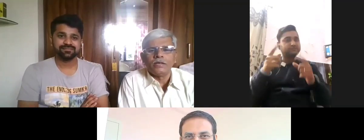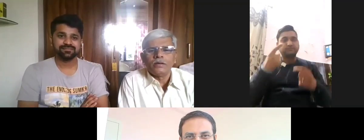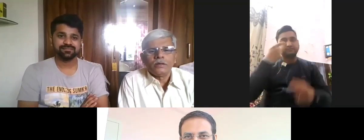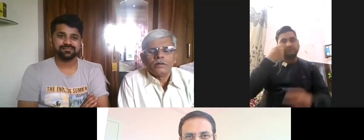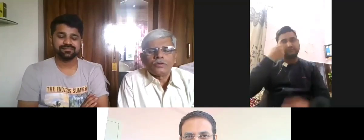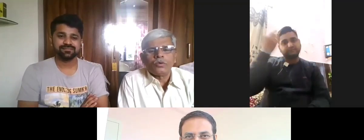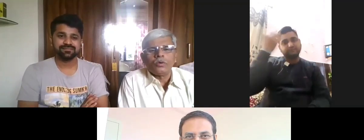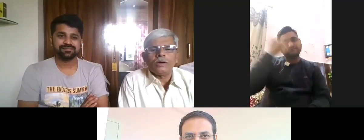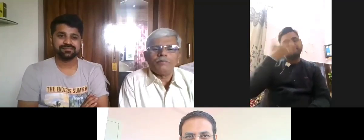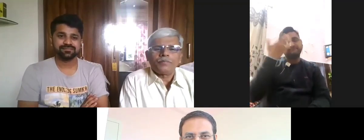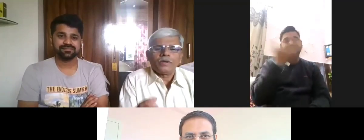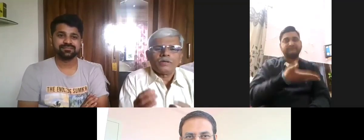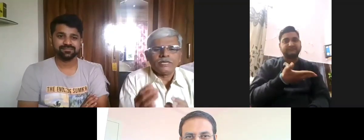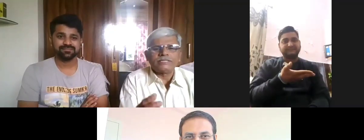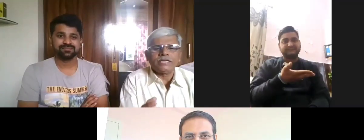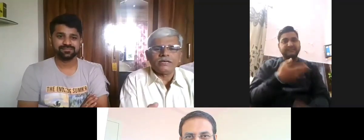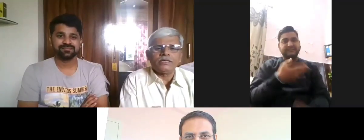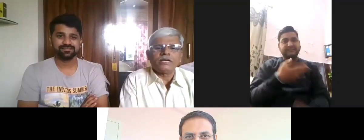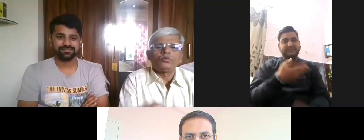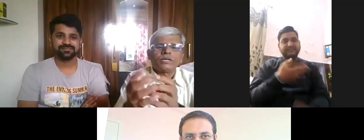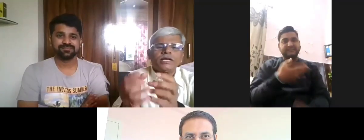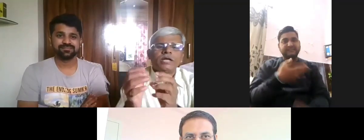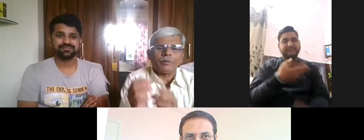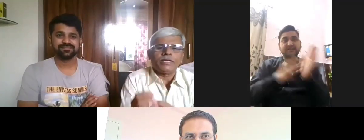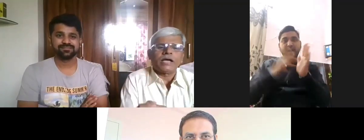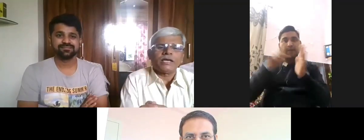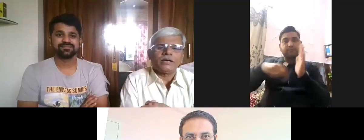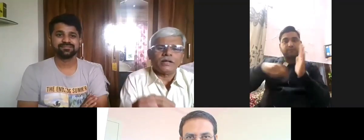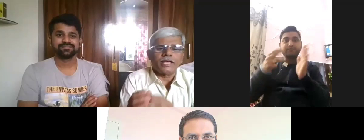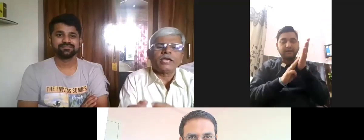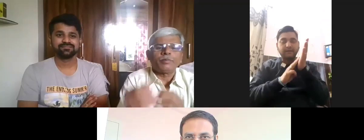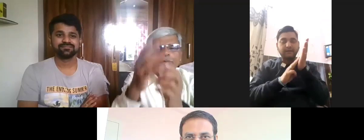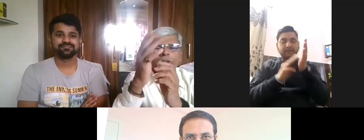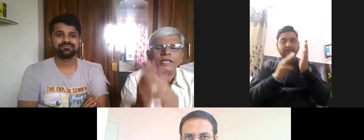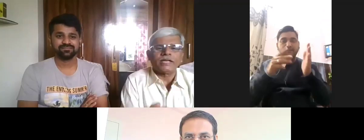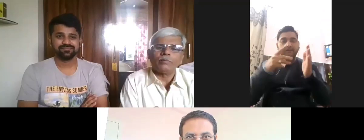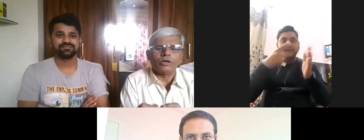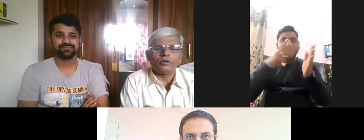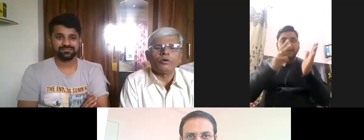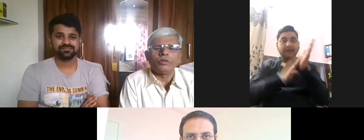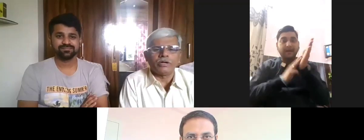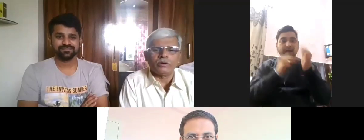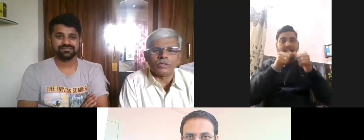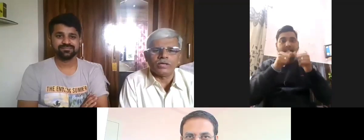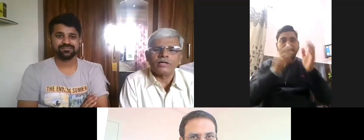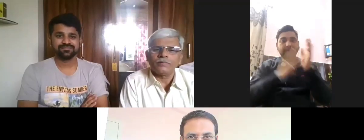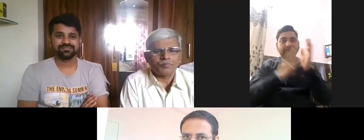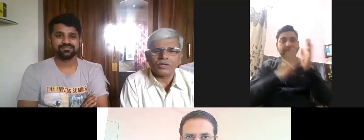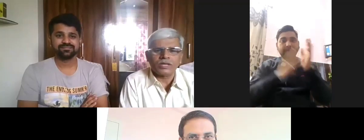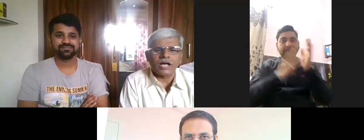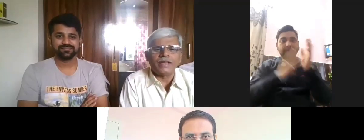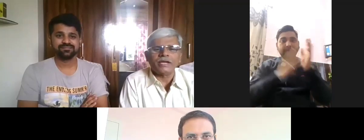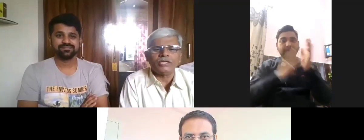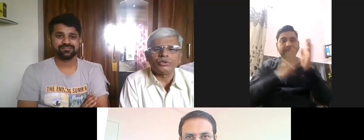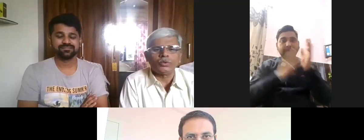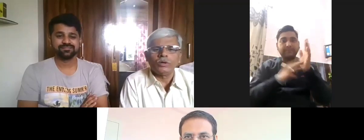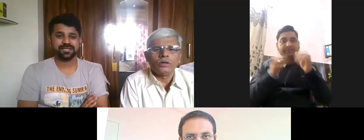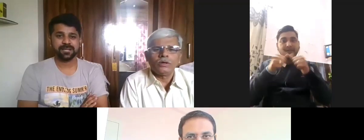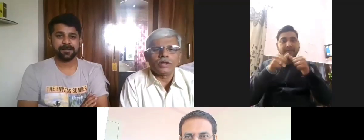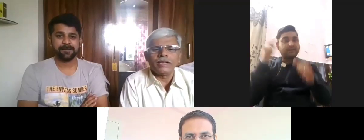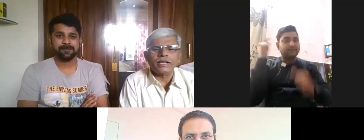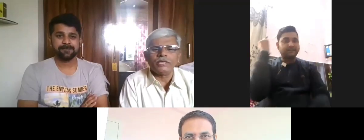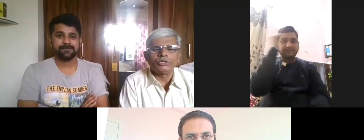थे, तो जैसे कि एक दूसरे के घर पे जाके रह के फिर पढ़ाई करना बोलेगा तो बहुत डिफिकल्ट होते, खाने का